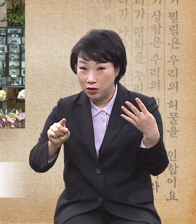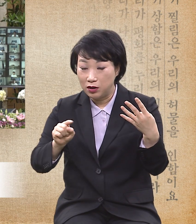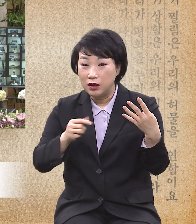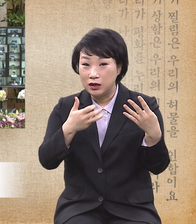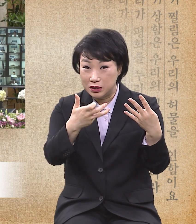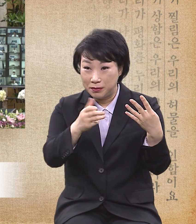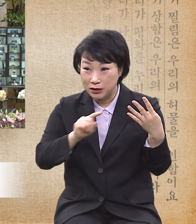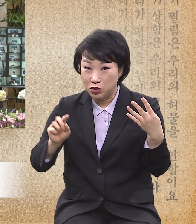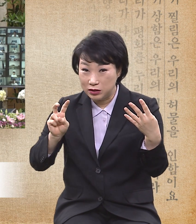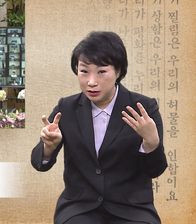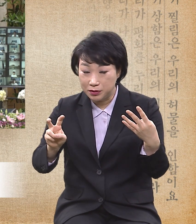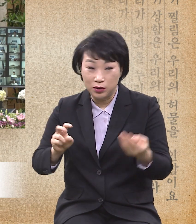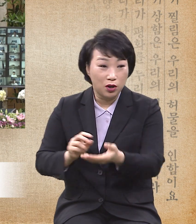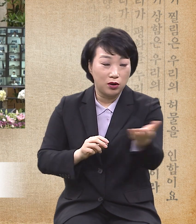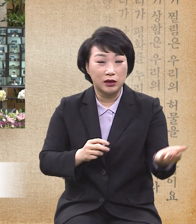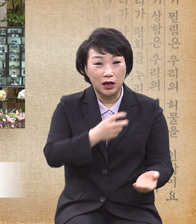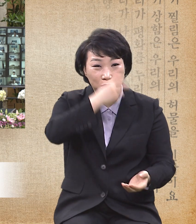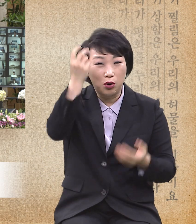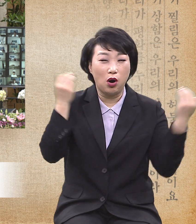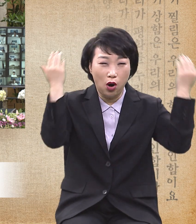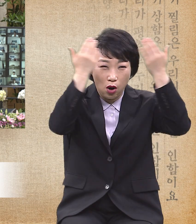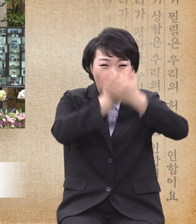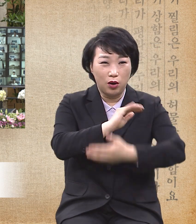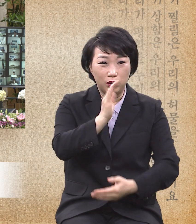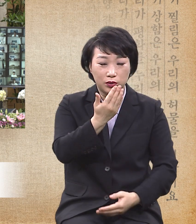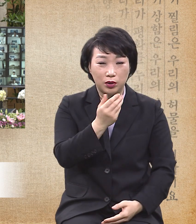저희 총명이 어두워지고,